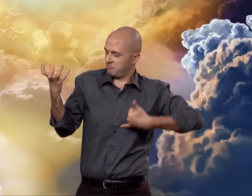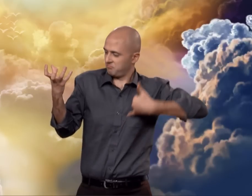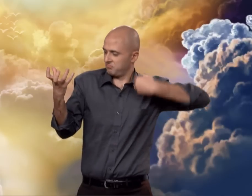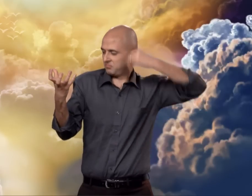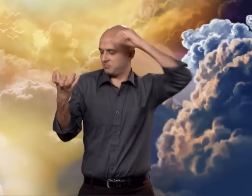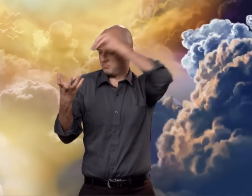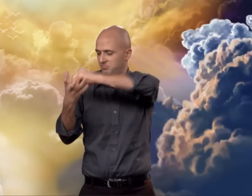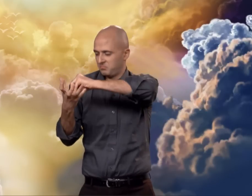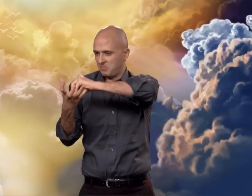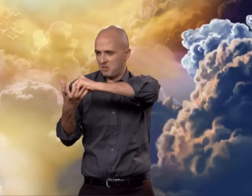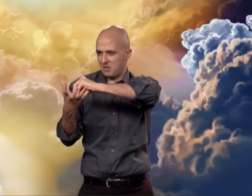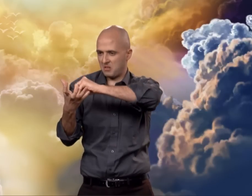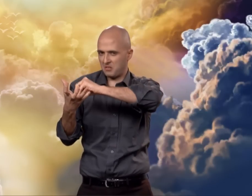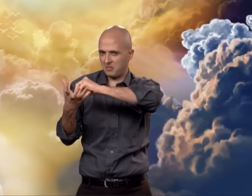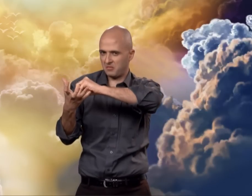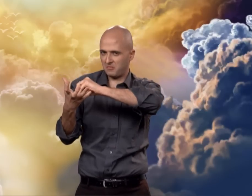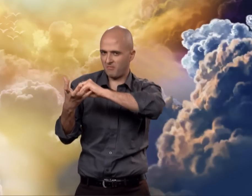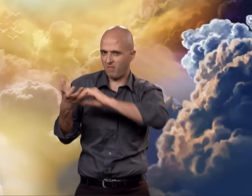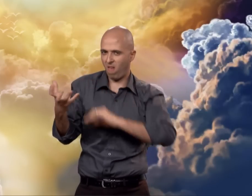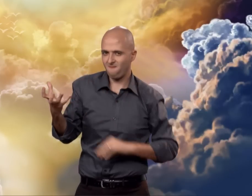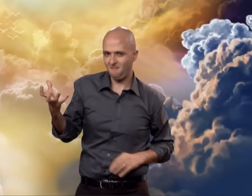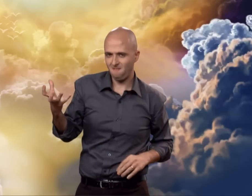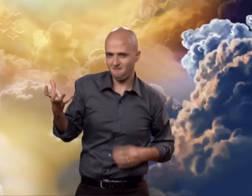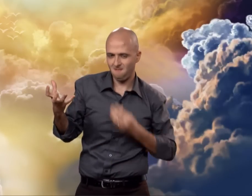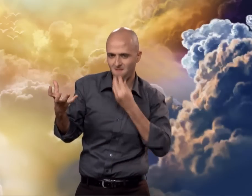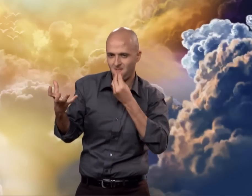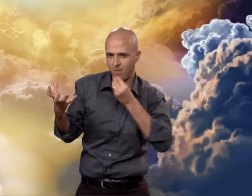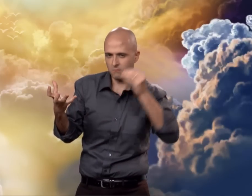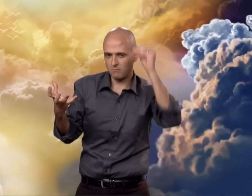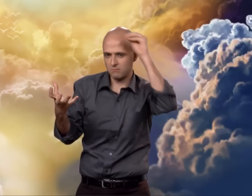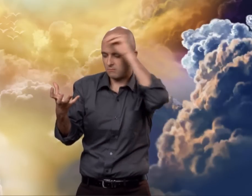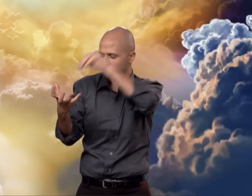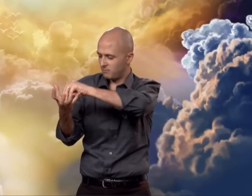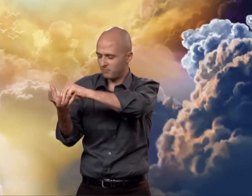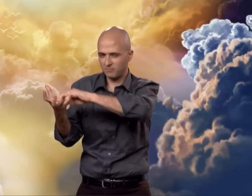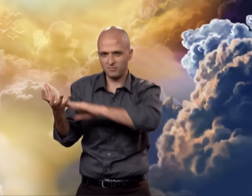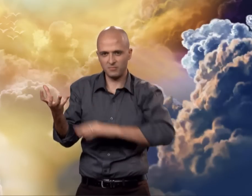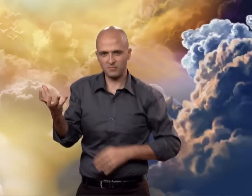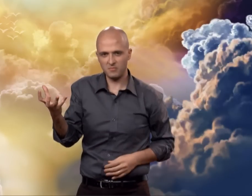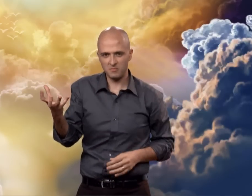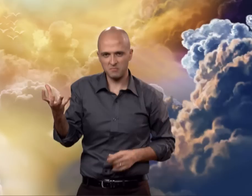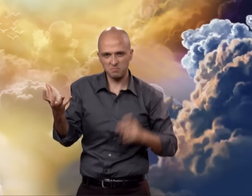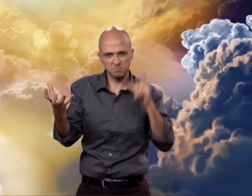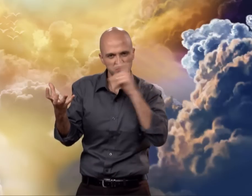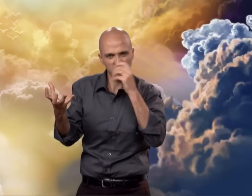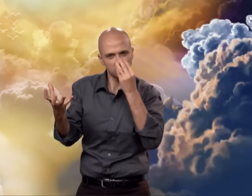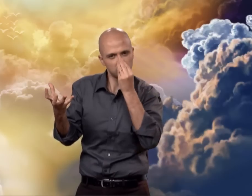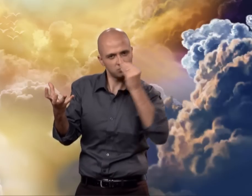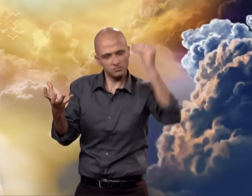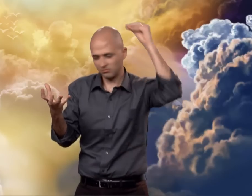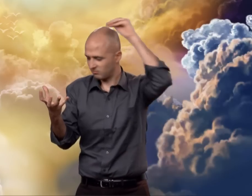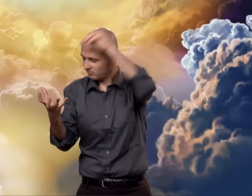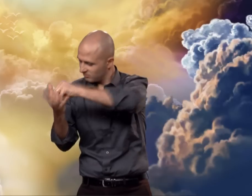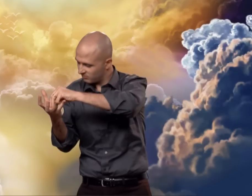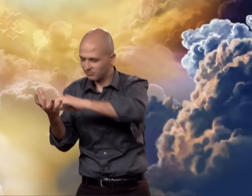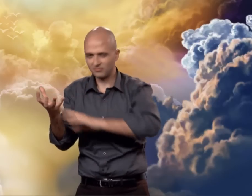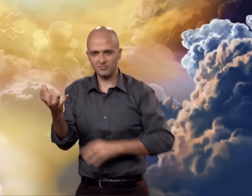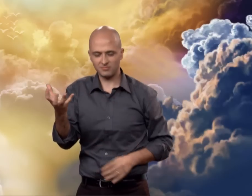mortos nada sabem. Para eles o amor, o ódio e a inveja há muito desapareceram. Nunca mais terão